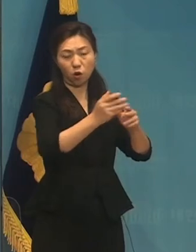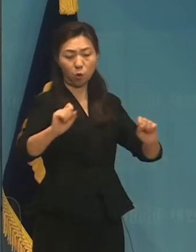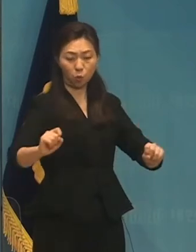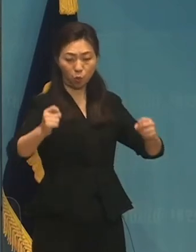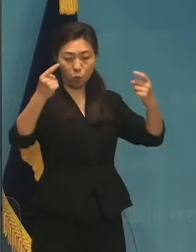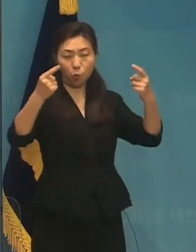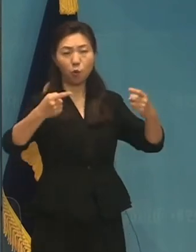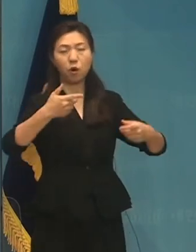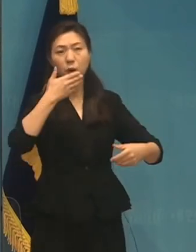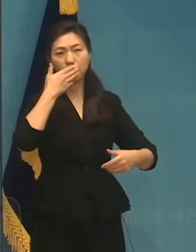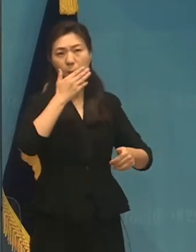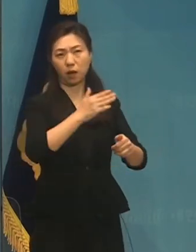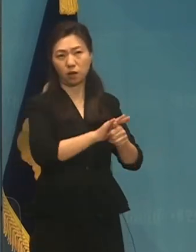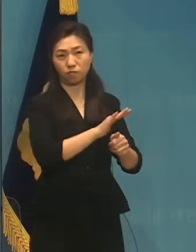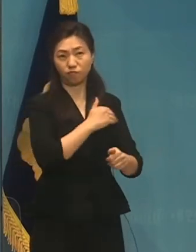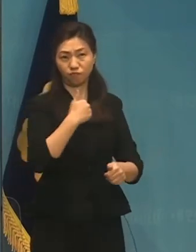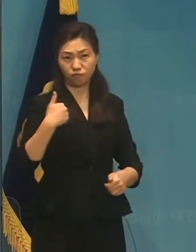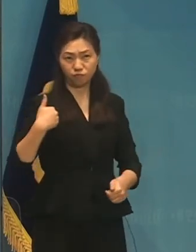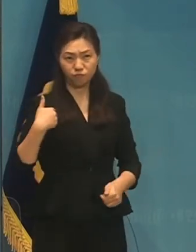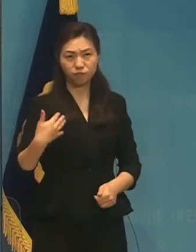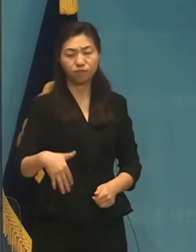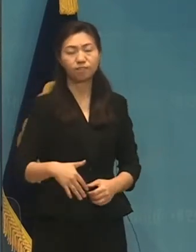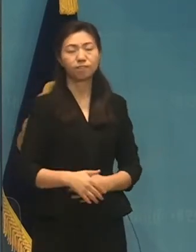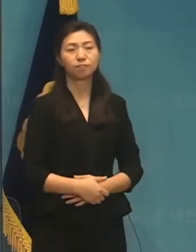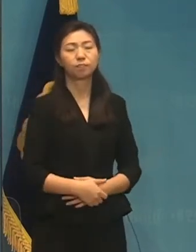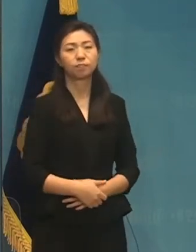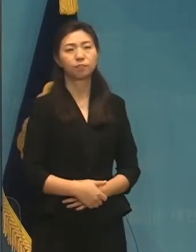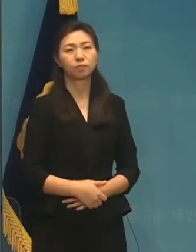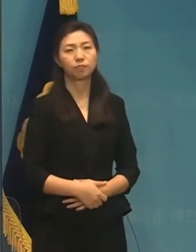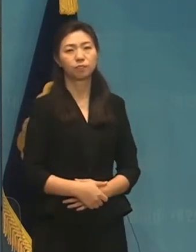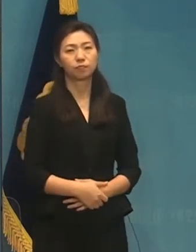질적 양적 측면을 모두 충족하지 못하고 있는 것입니다.